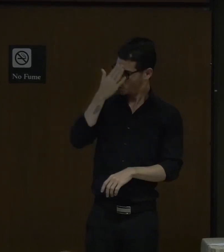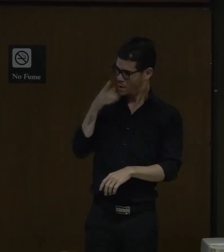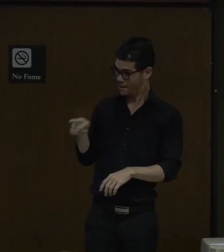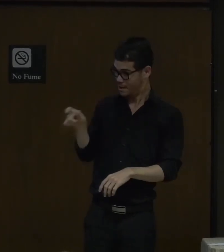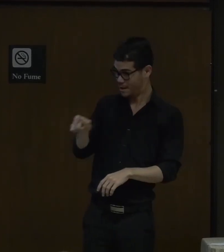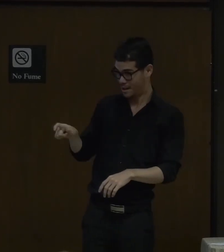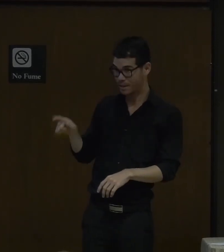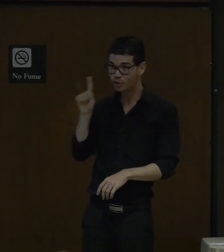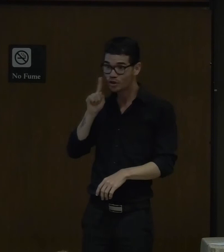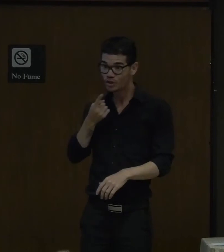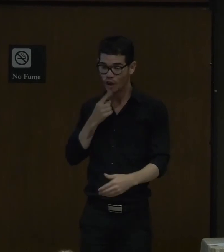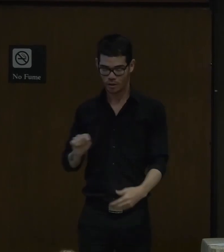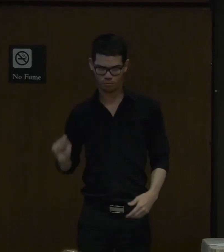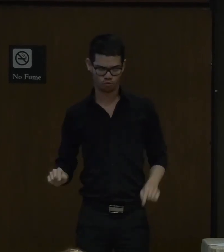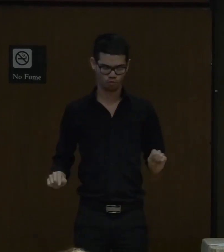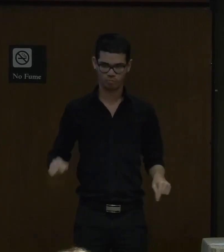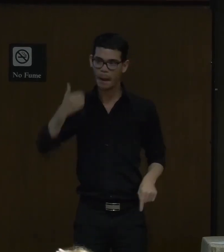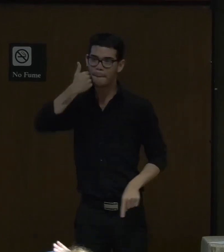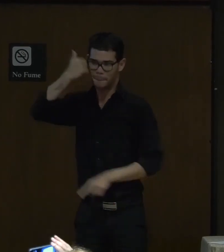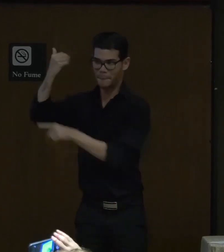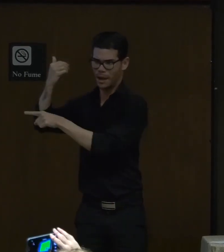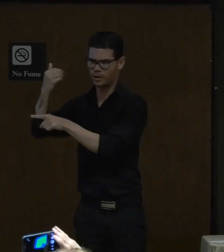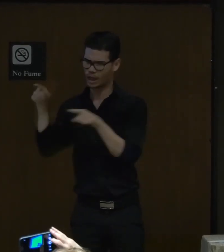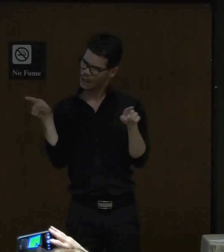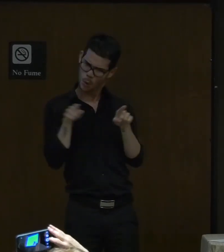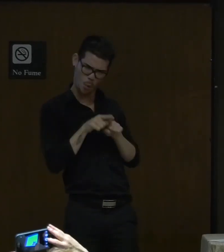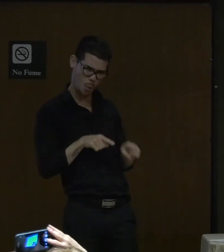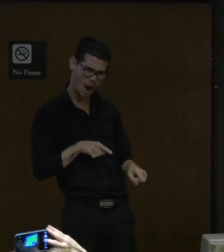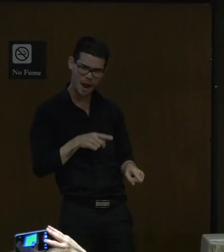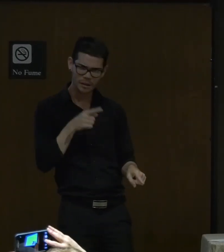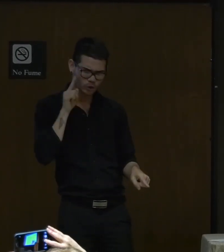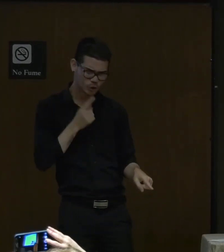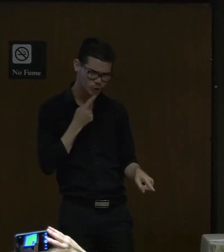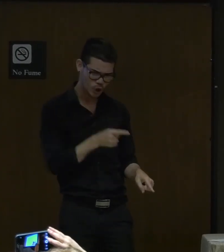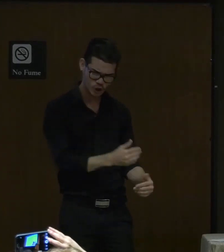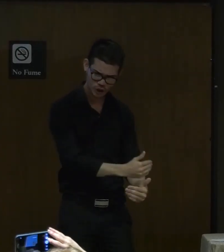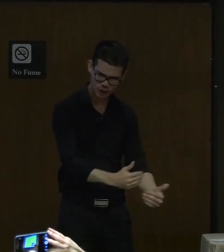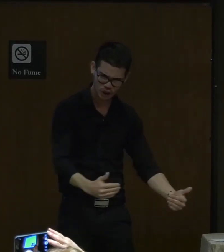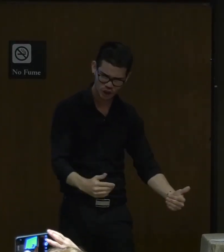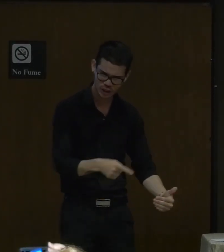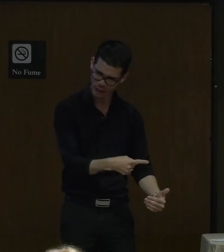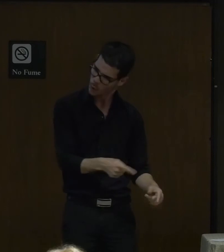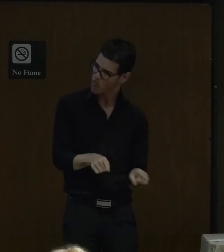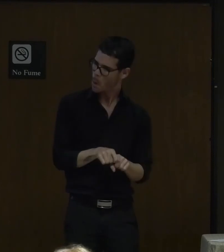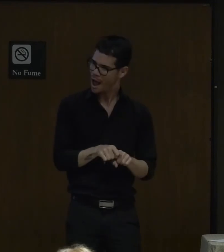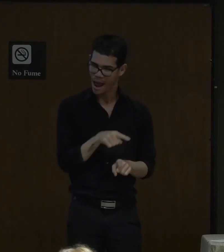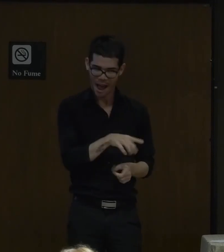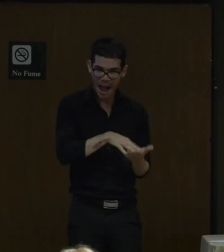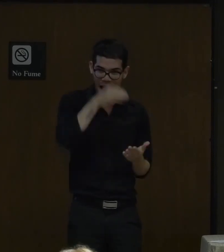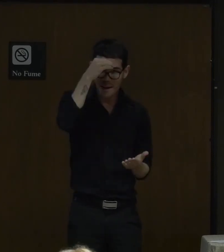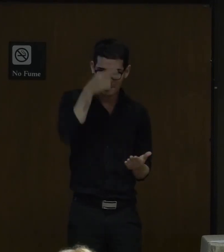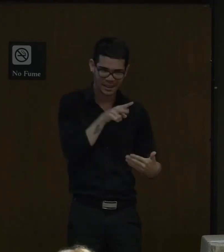que están aprendiendo a leer. Es decir, cuando un niño sordo ve una palabra